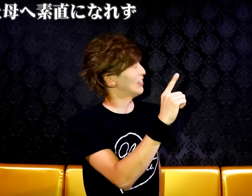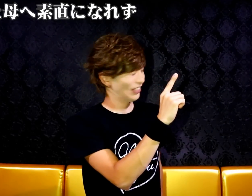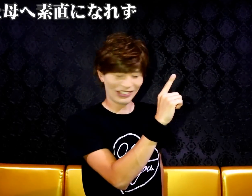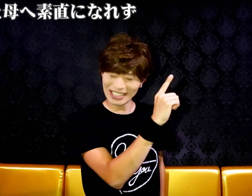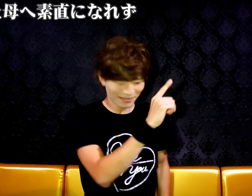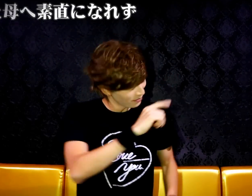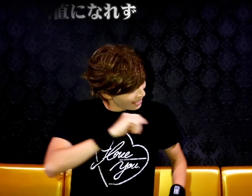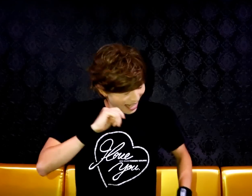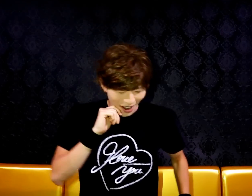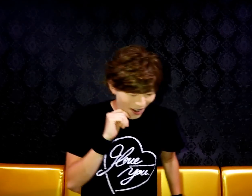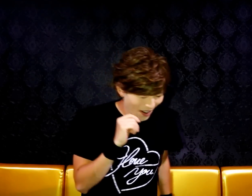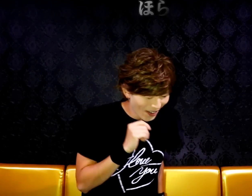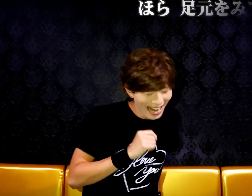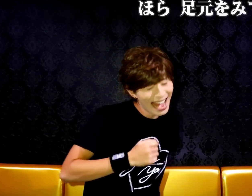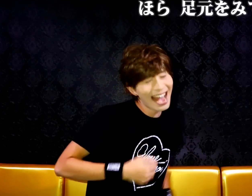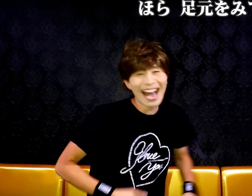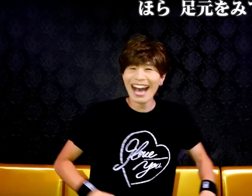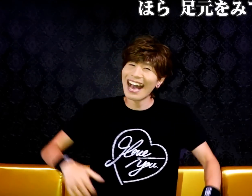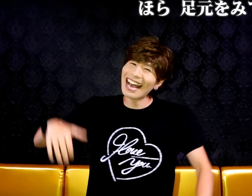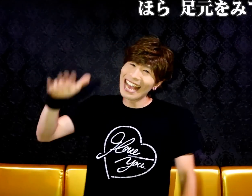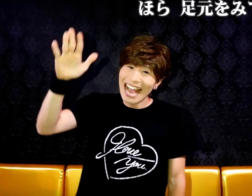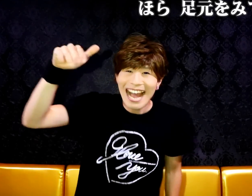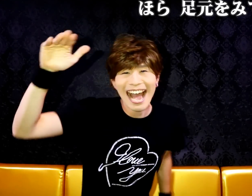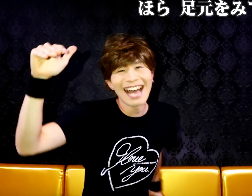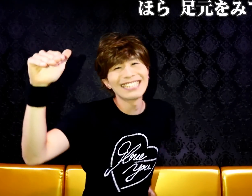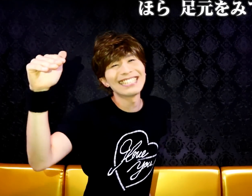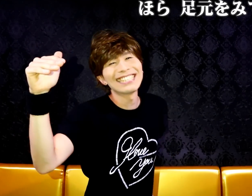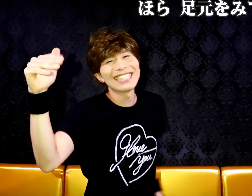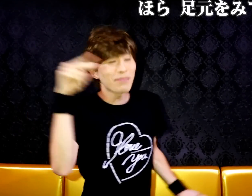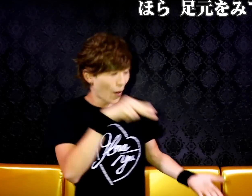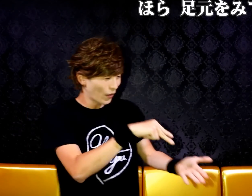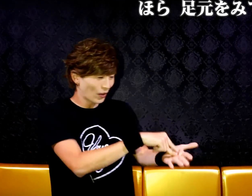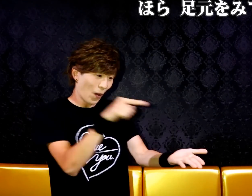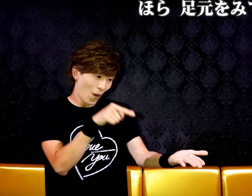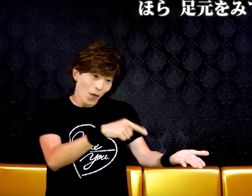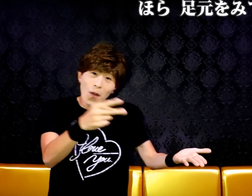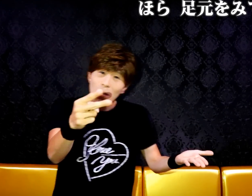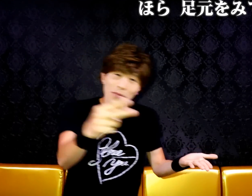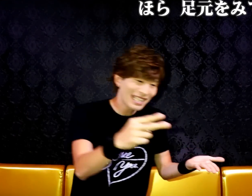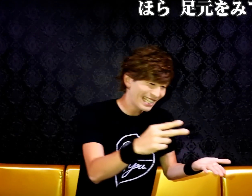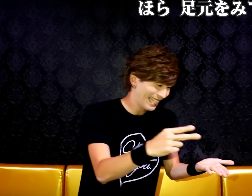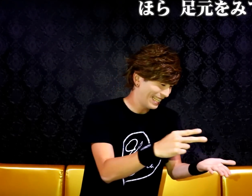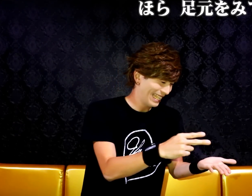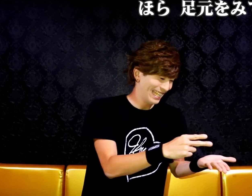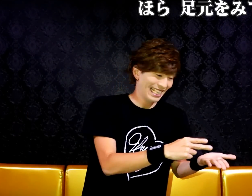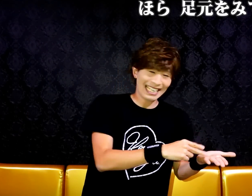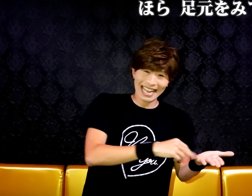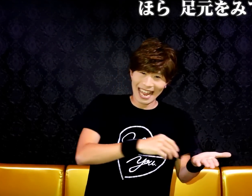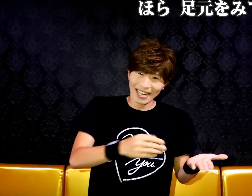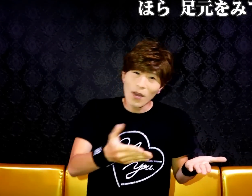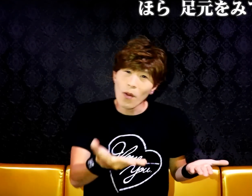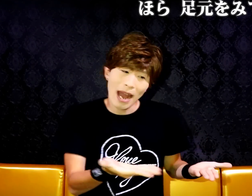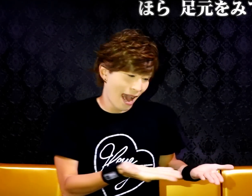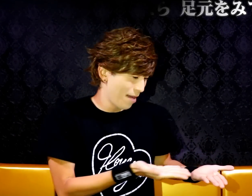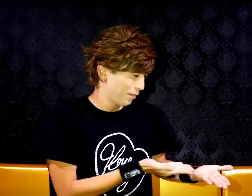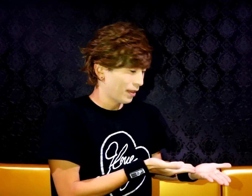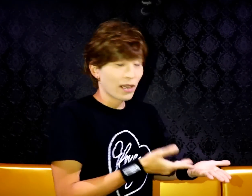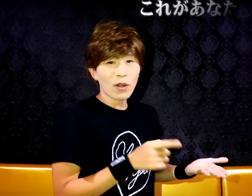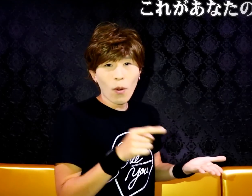ず。ほら、足元を見てごらん。